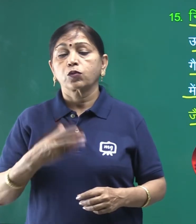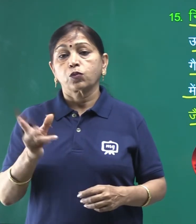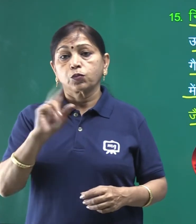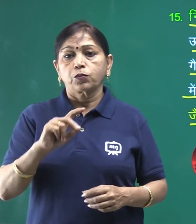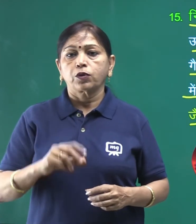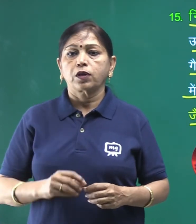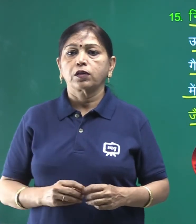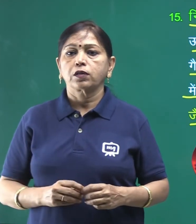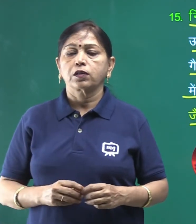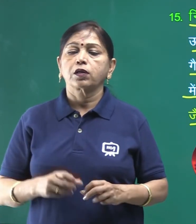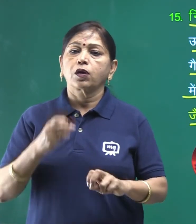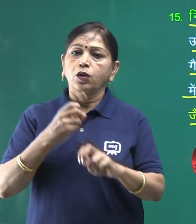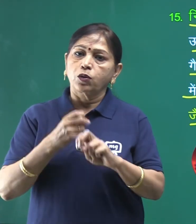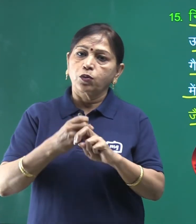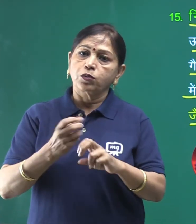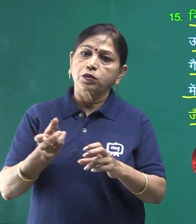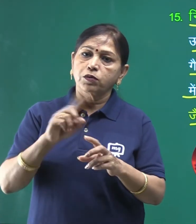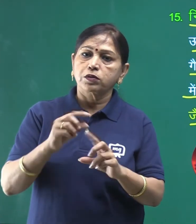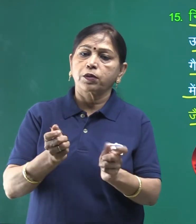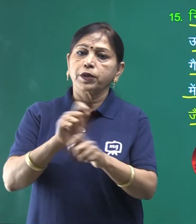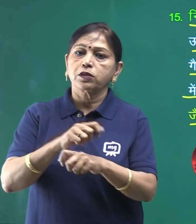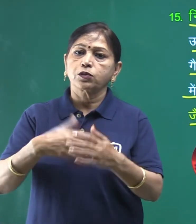पुनः ठोस अवस्था में आते हैं।